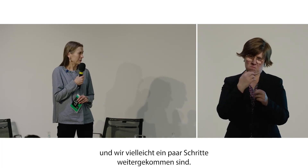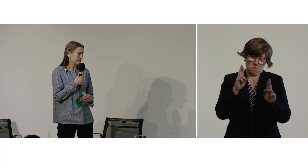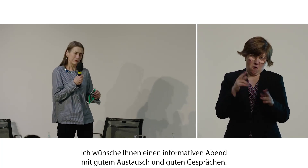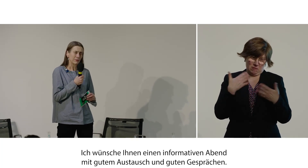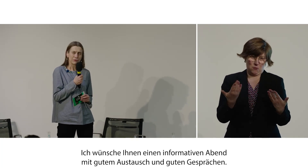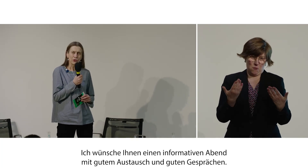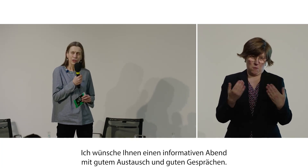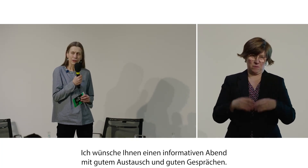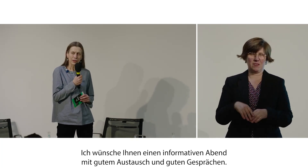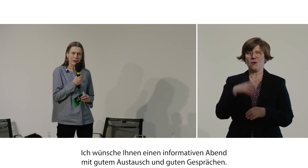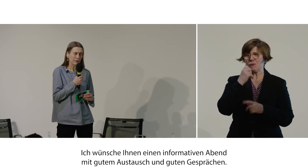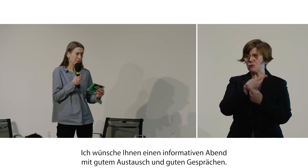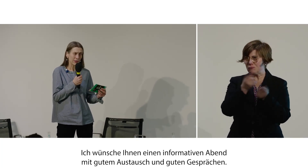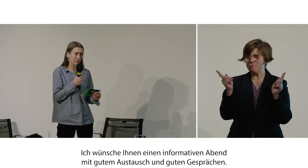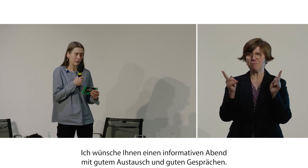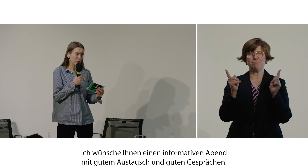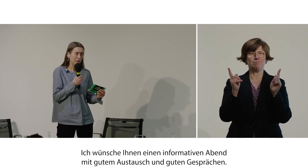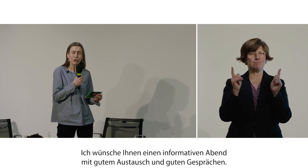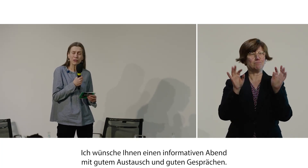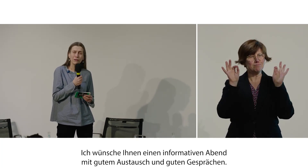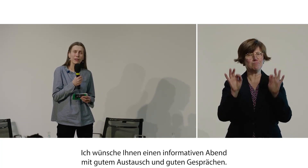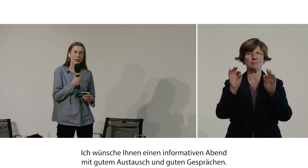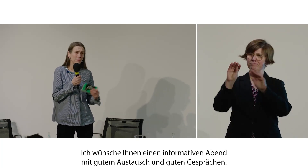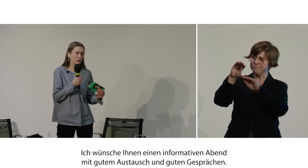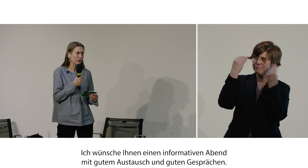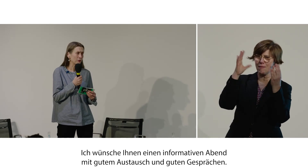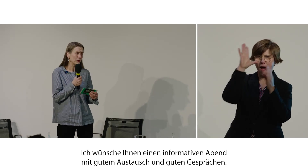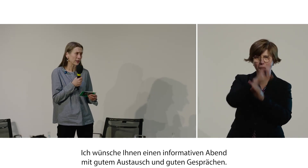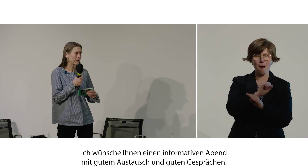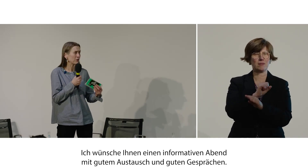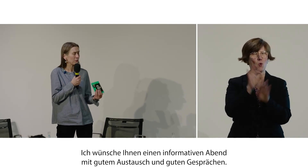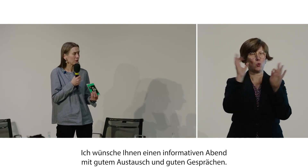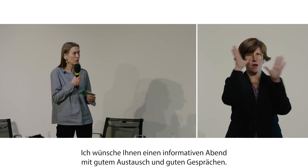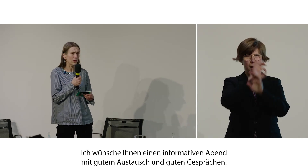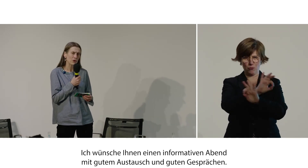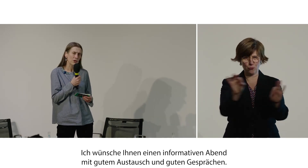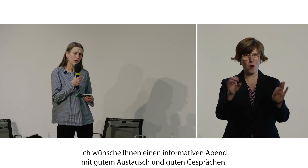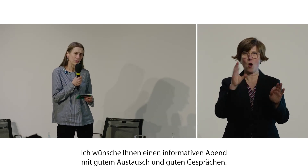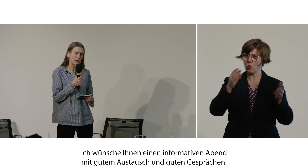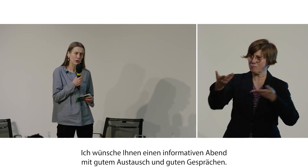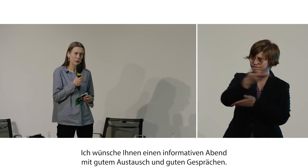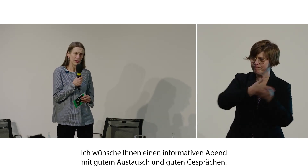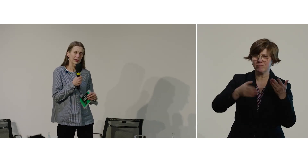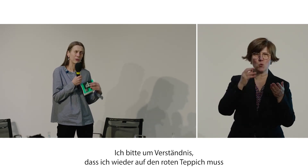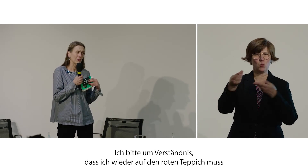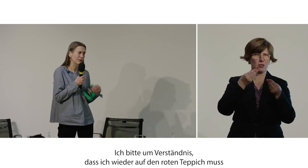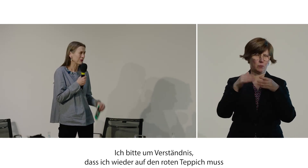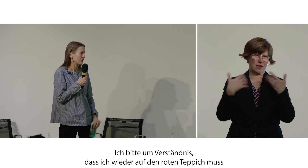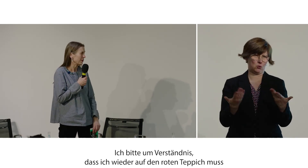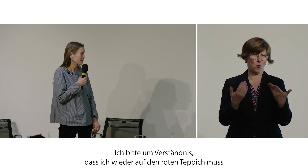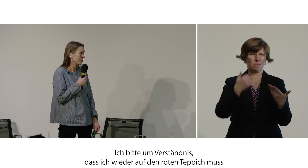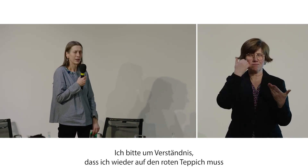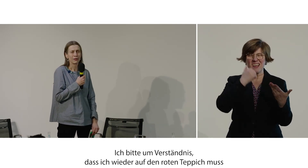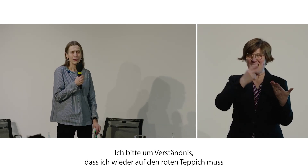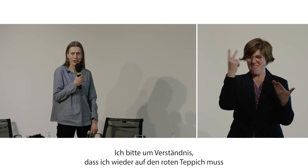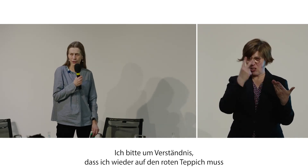wünsche Ihnen einen informativen Abend und einen guten Abend mit gutem Austausch und guten Gespräche. Ich bitte sehr um